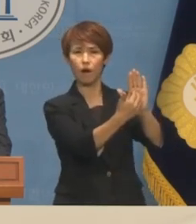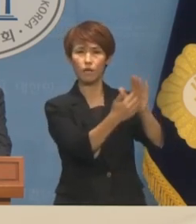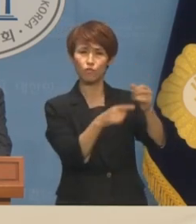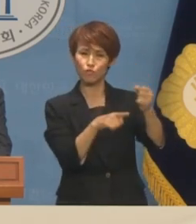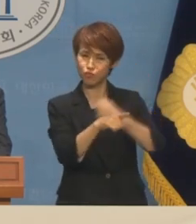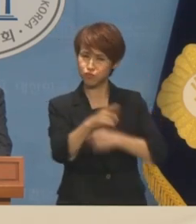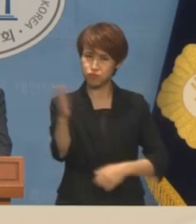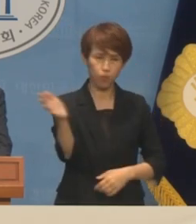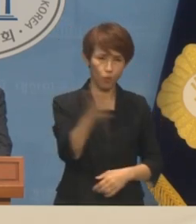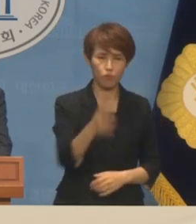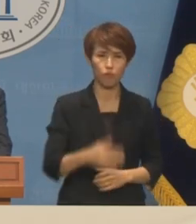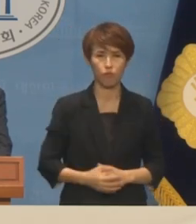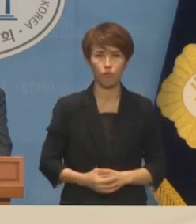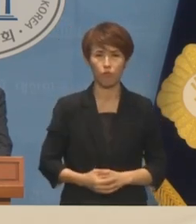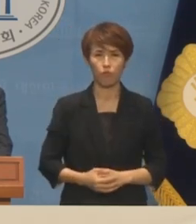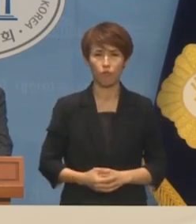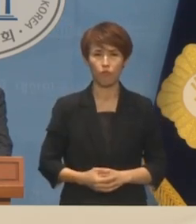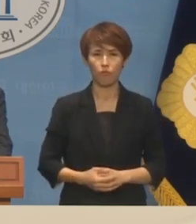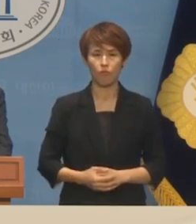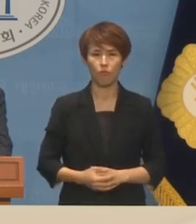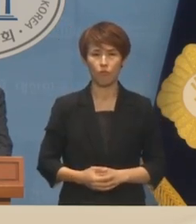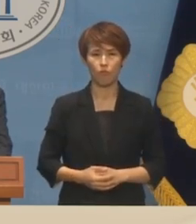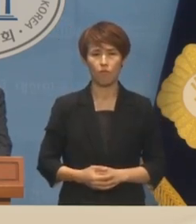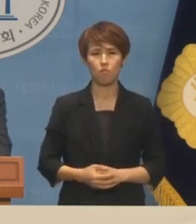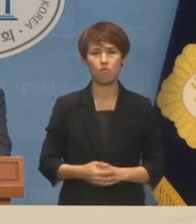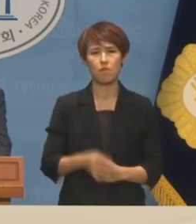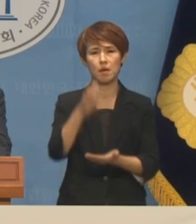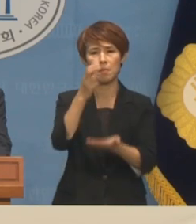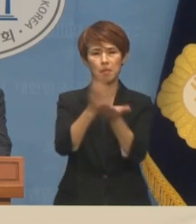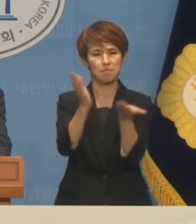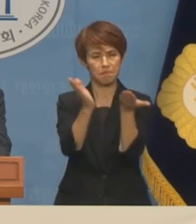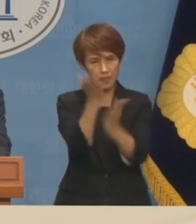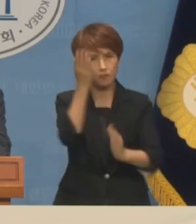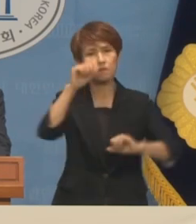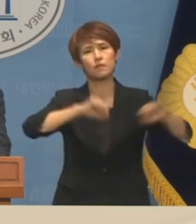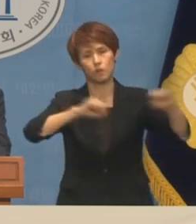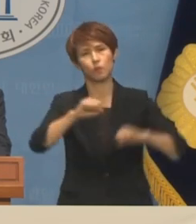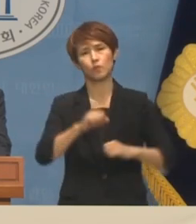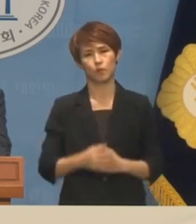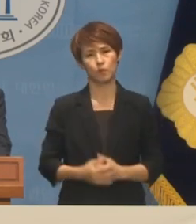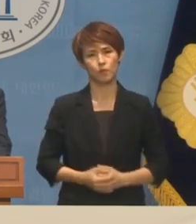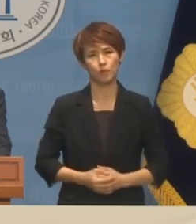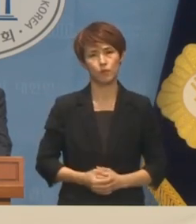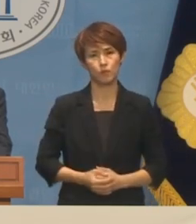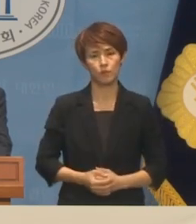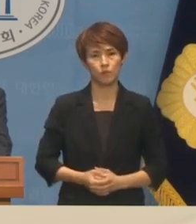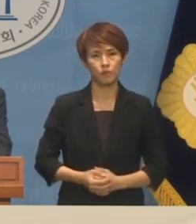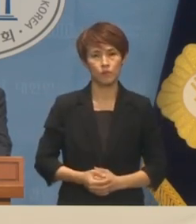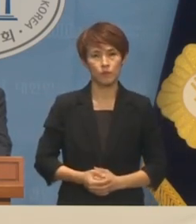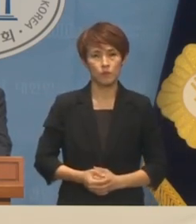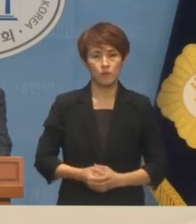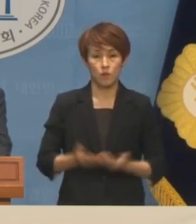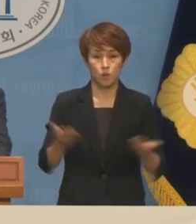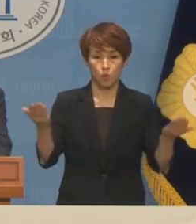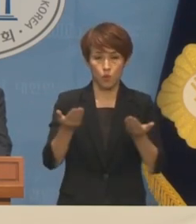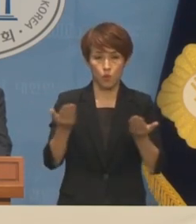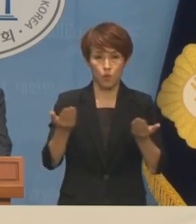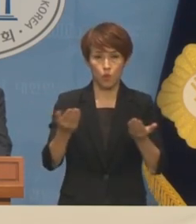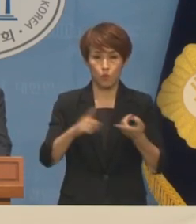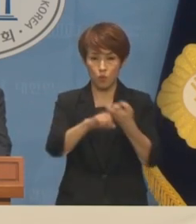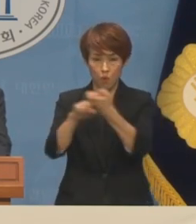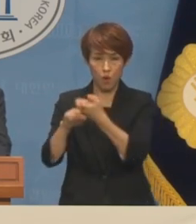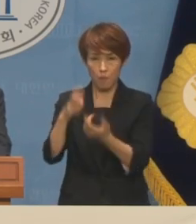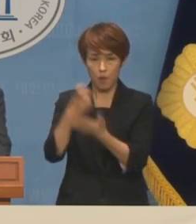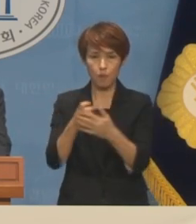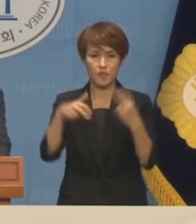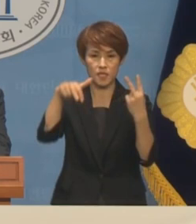명분도 정당성도 없는 위헌적 행동이기 때문이기도 합니다. 노조법 2조